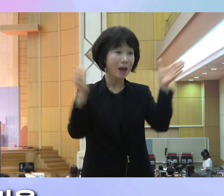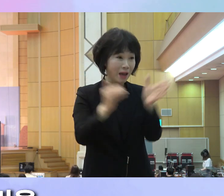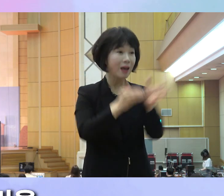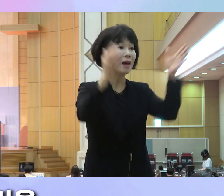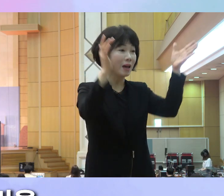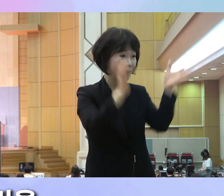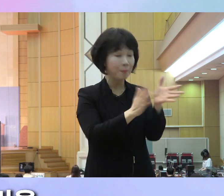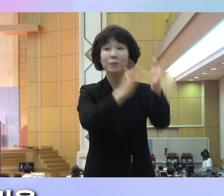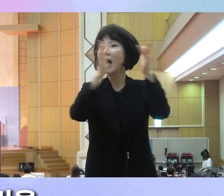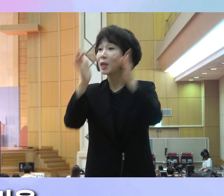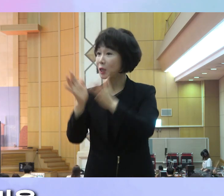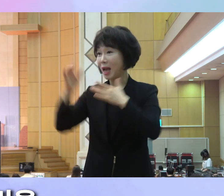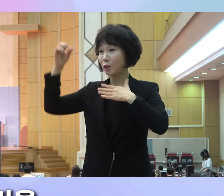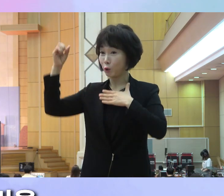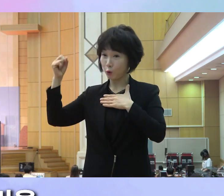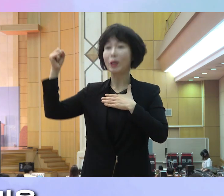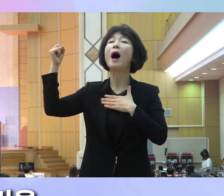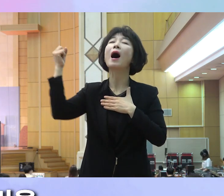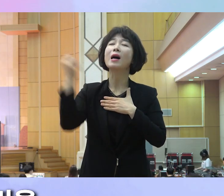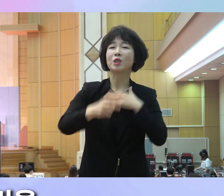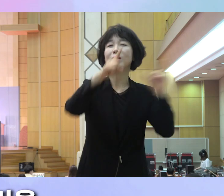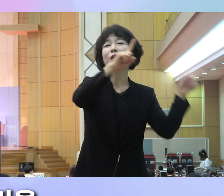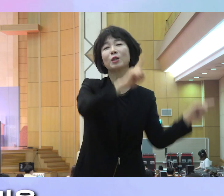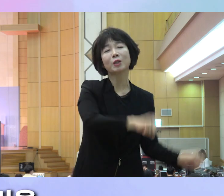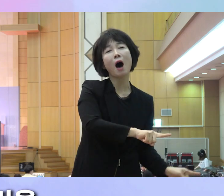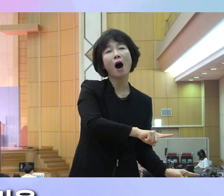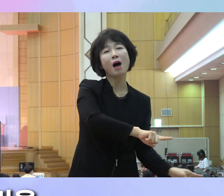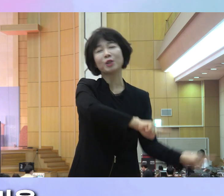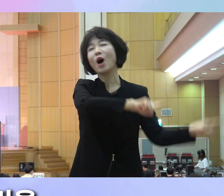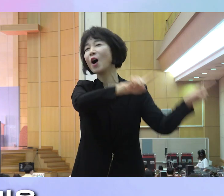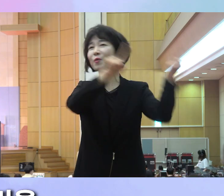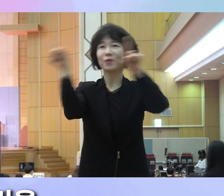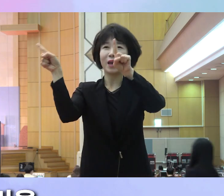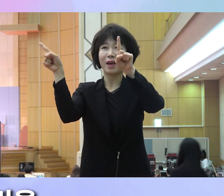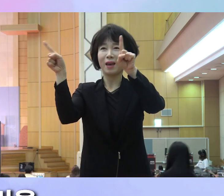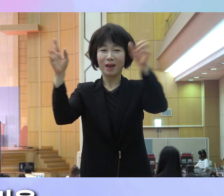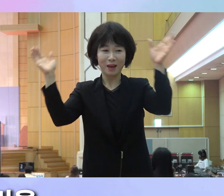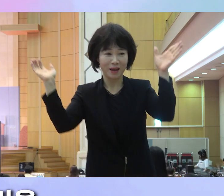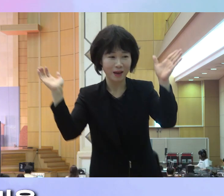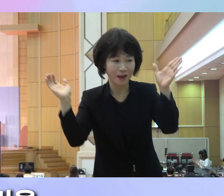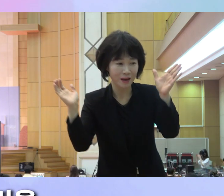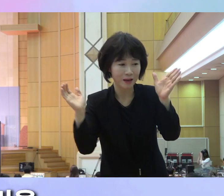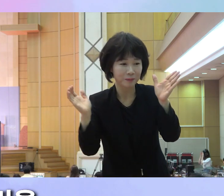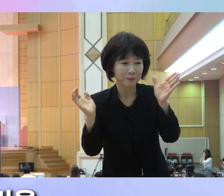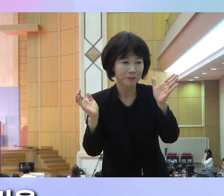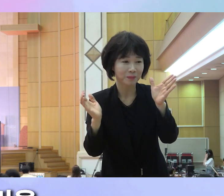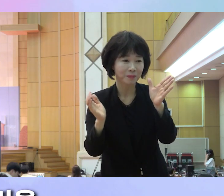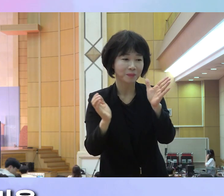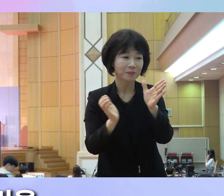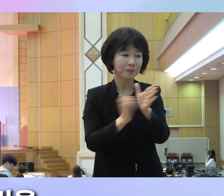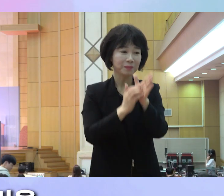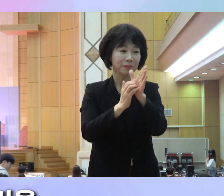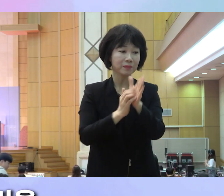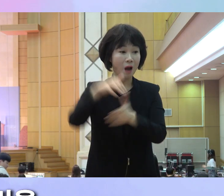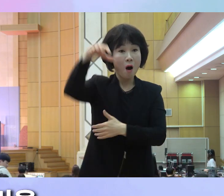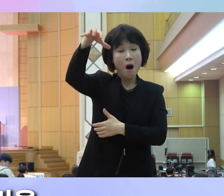사셨네, 예수 다시 사셨네.